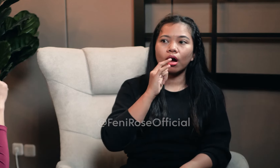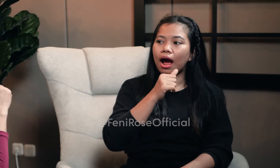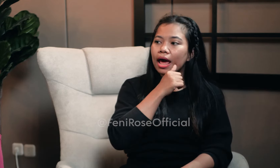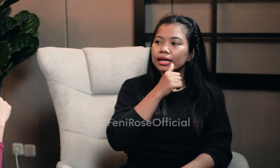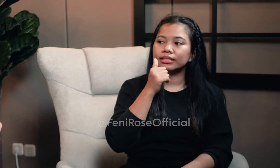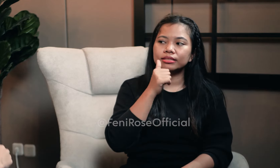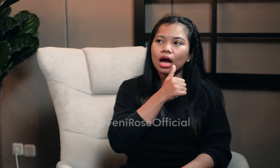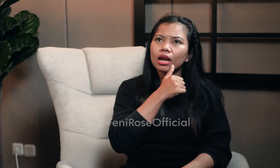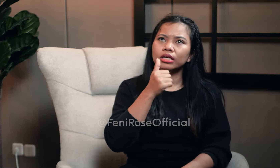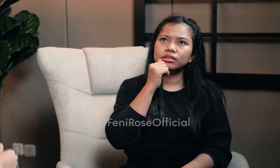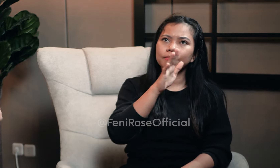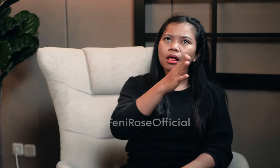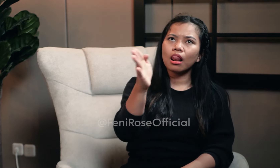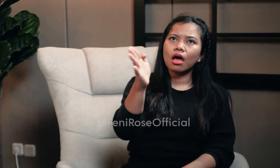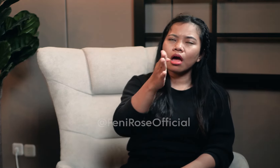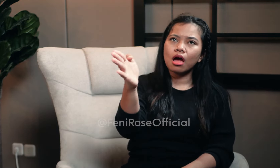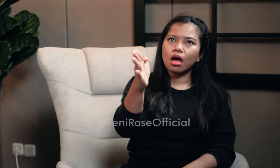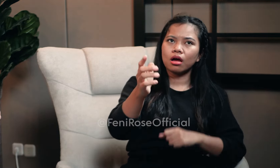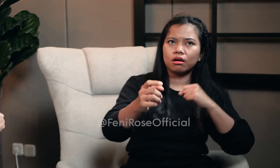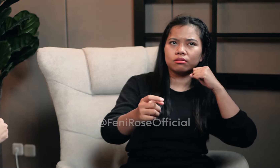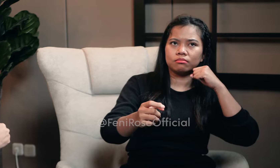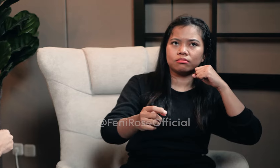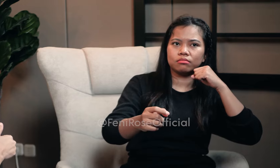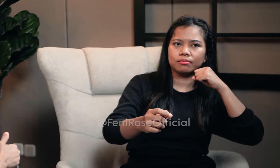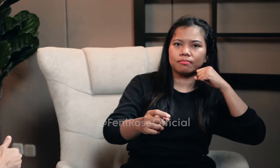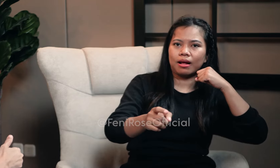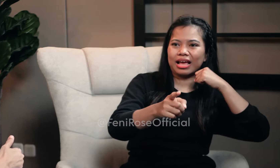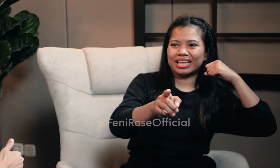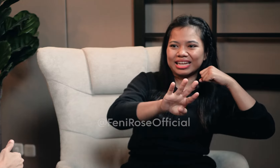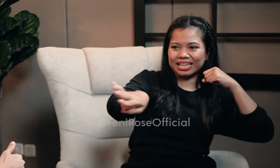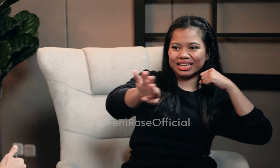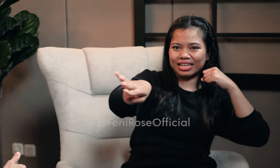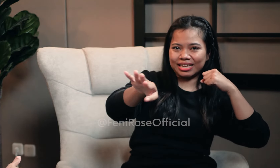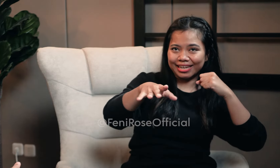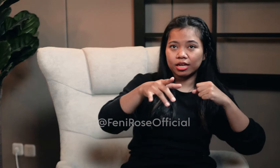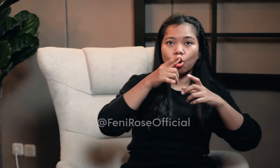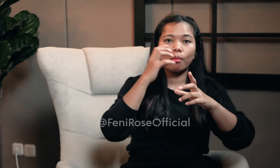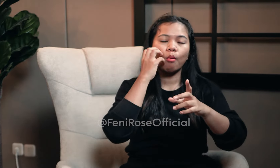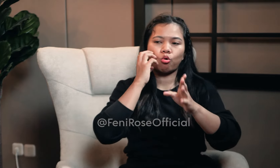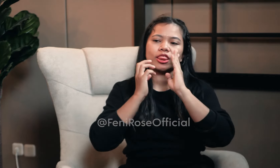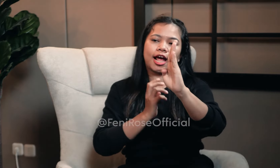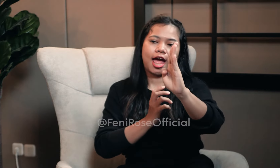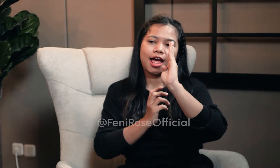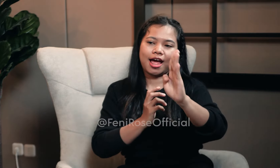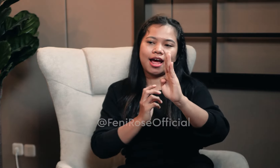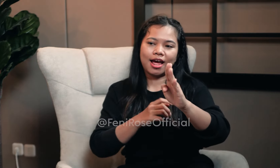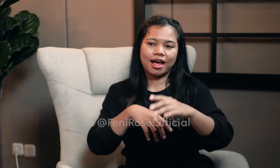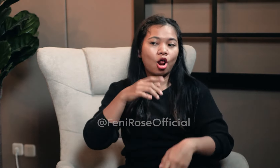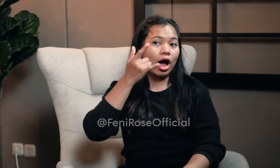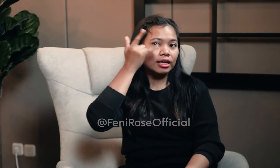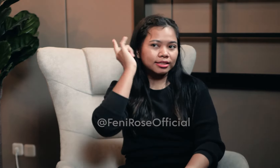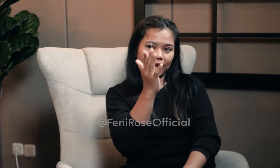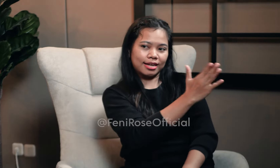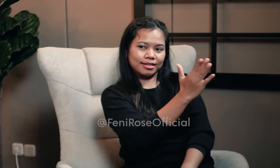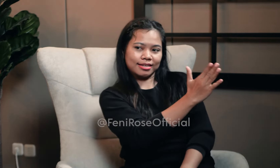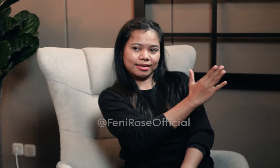namanya namanya Anis itu Pak Anis Itu posisinya sebelah sayap kanan atau sayap kiri tapi Pak Prabowo itu pasti